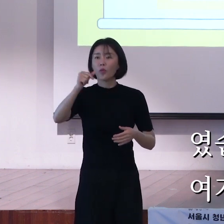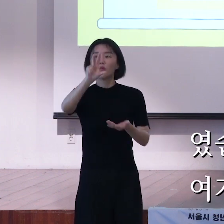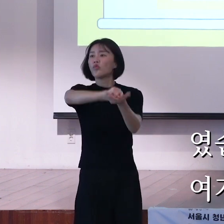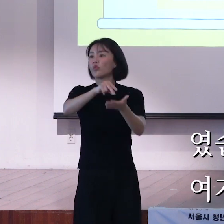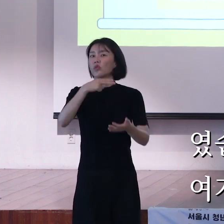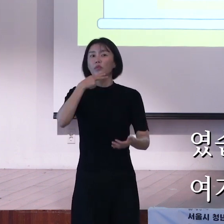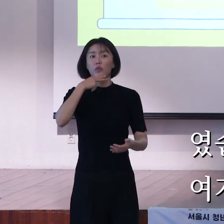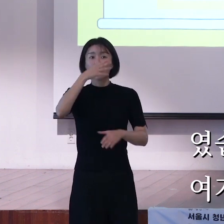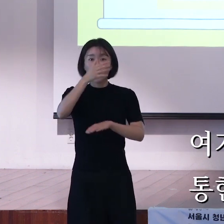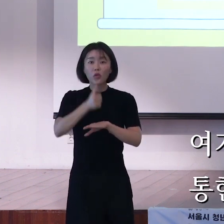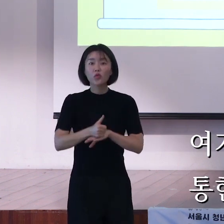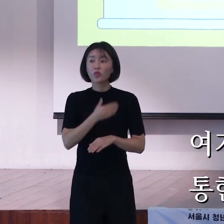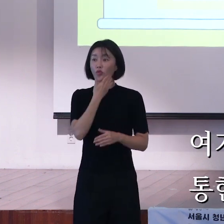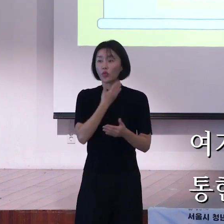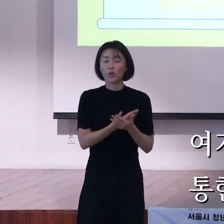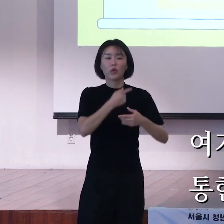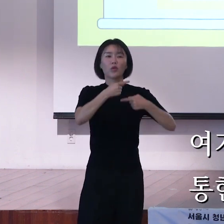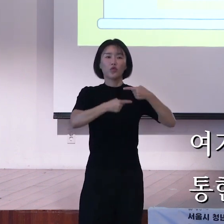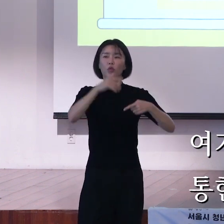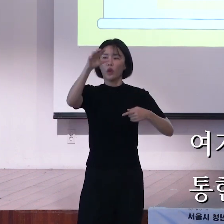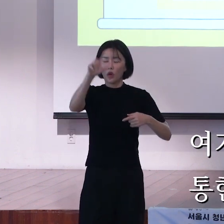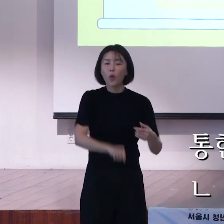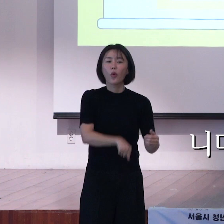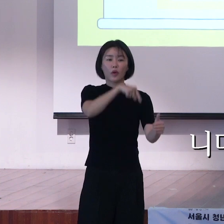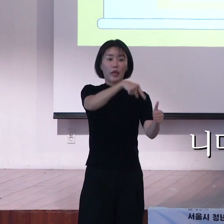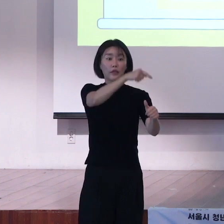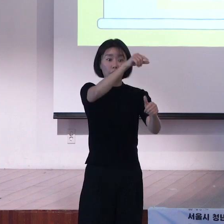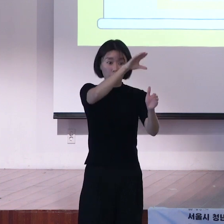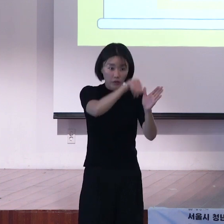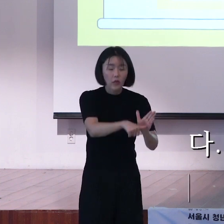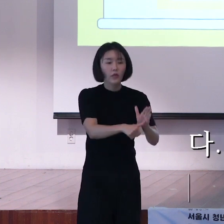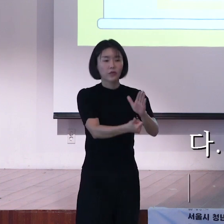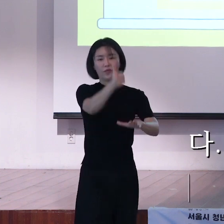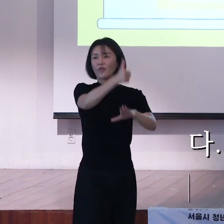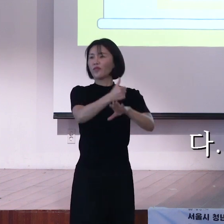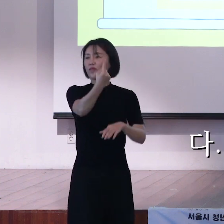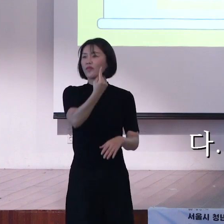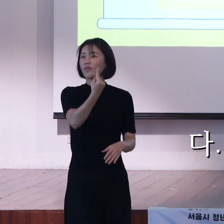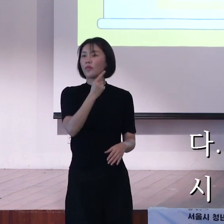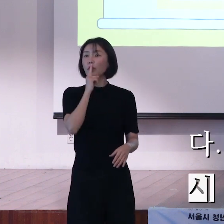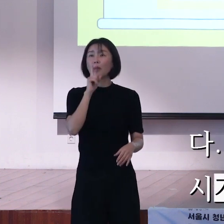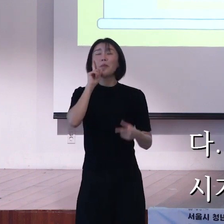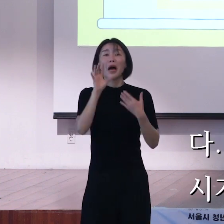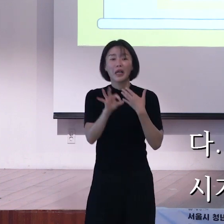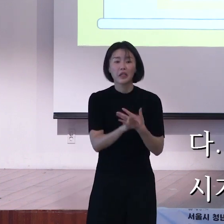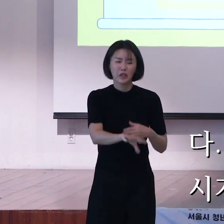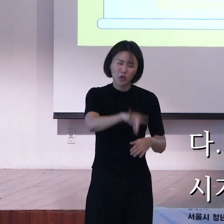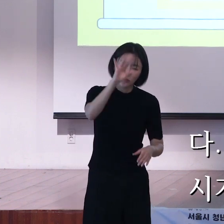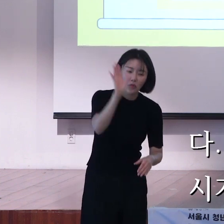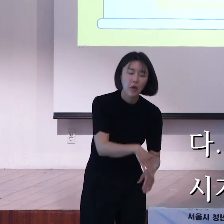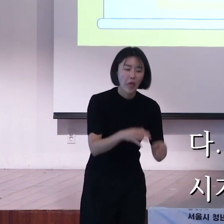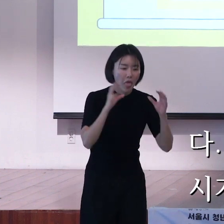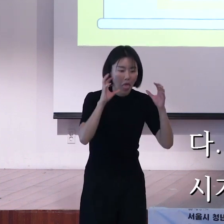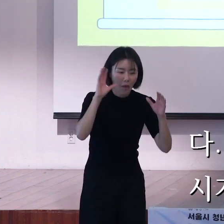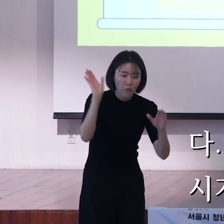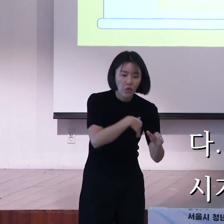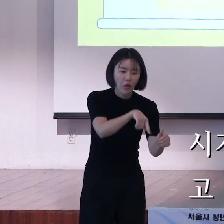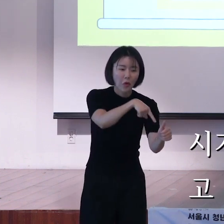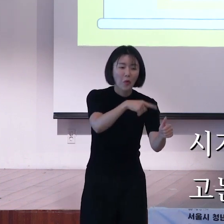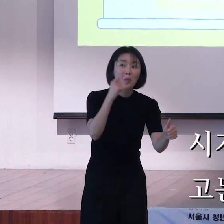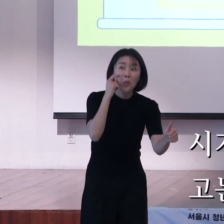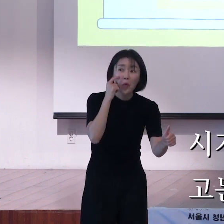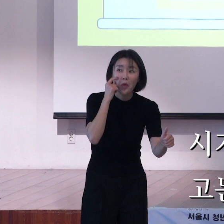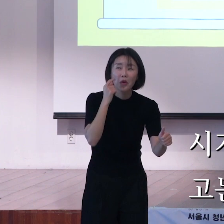통한 학습을 통한 것입니다. 좀 시기가 조금 늦어질 수 있다고는 해요. 시간 차이는